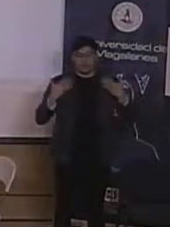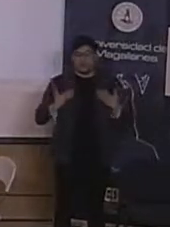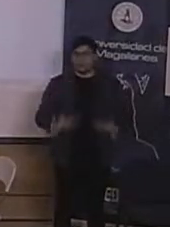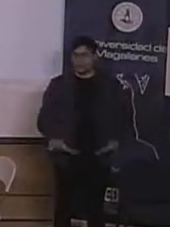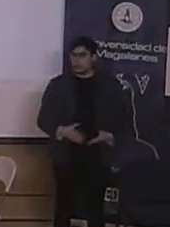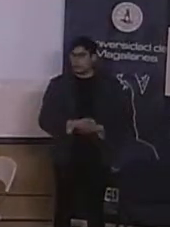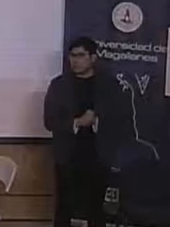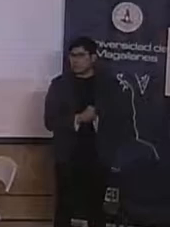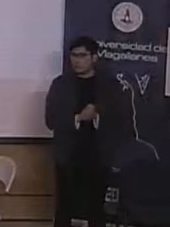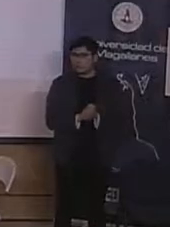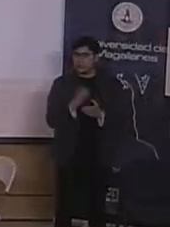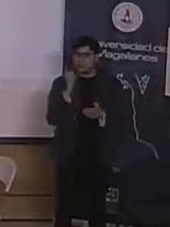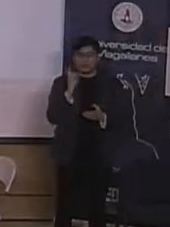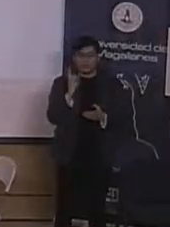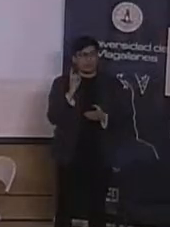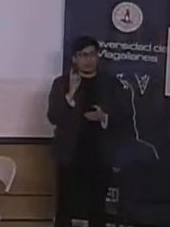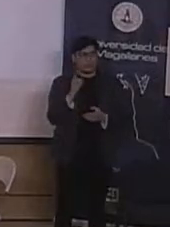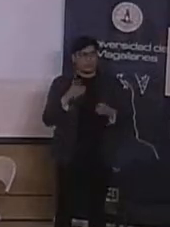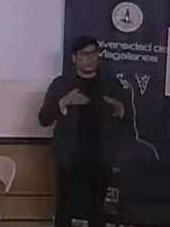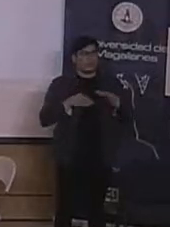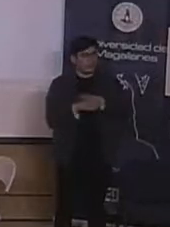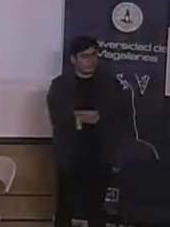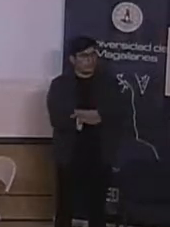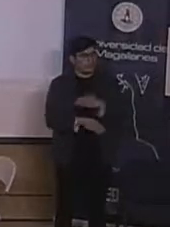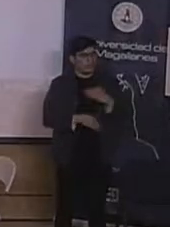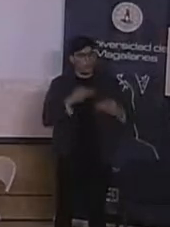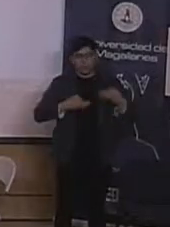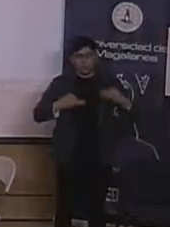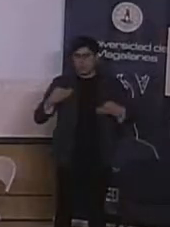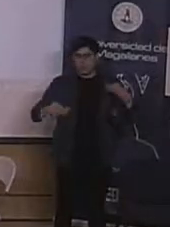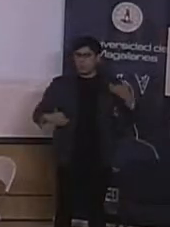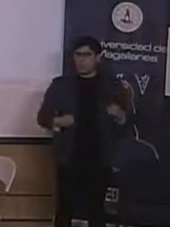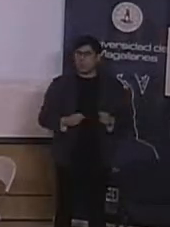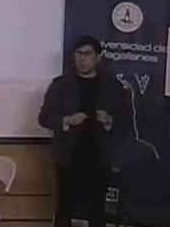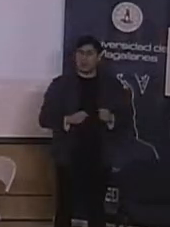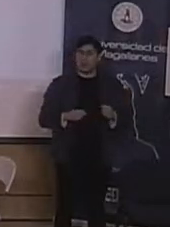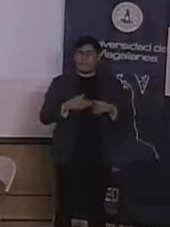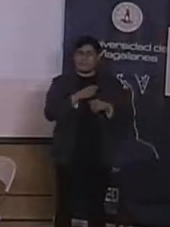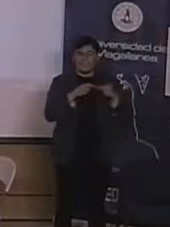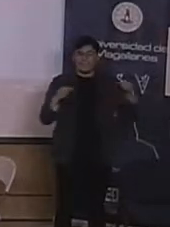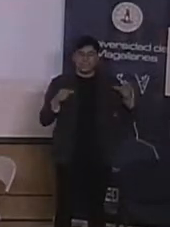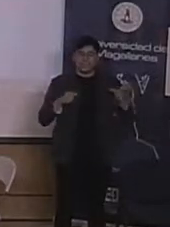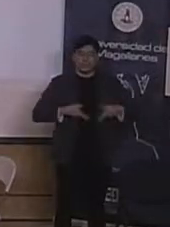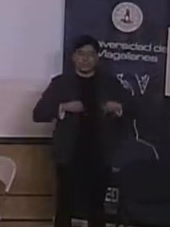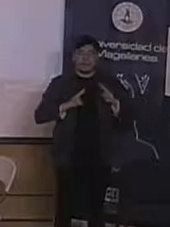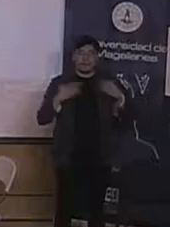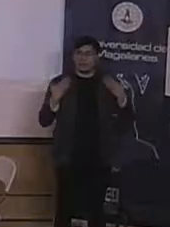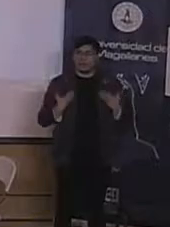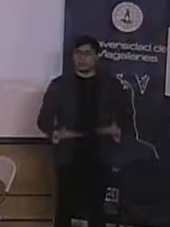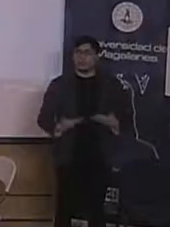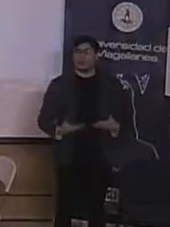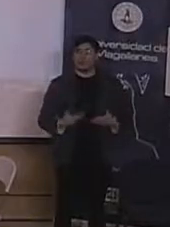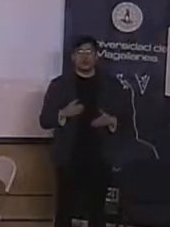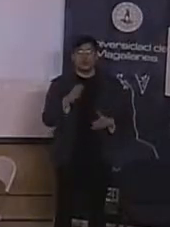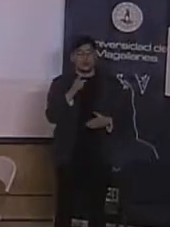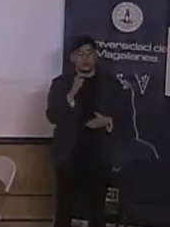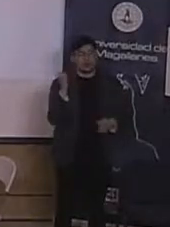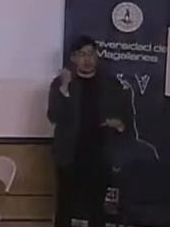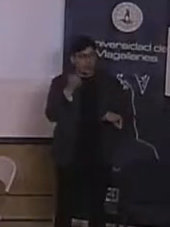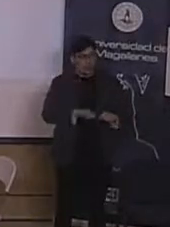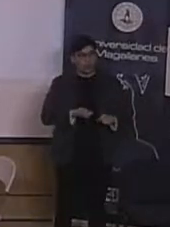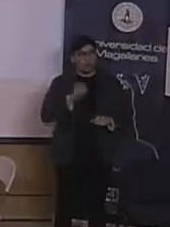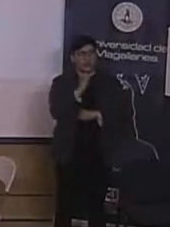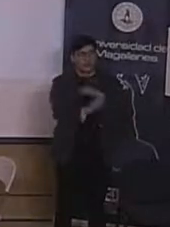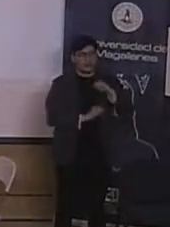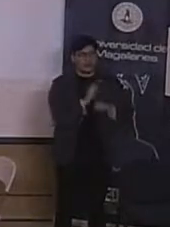discapacidad y acceso a la justicia convención de derechos humanos corte internacional de derechos humanos que